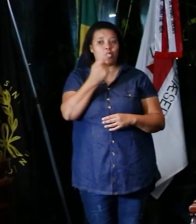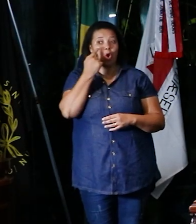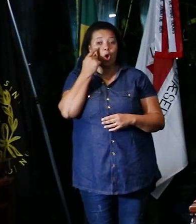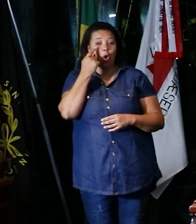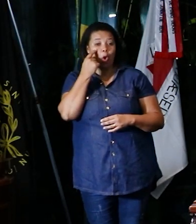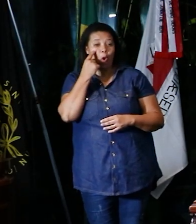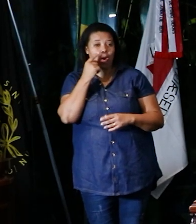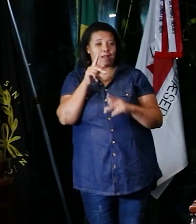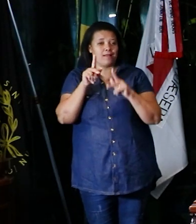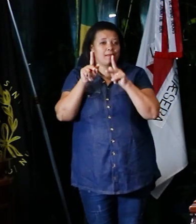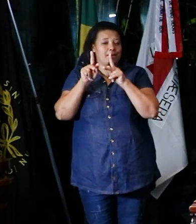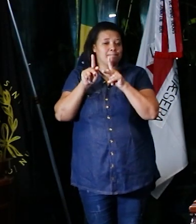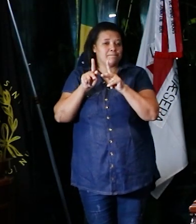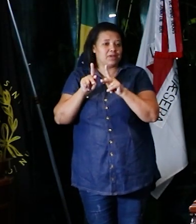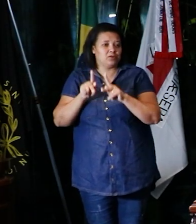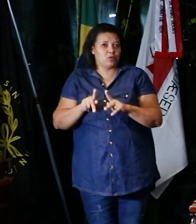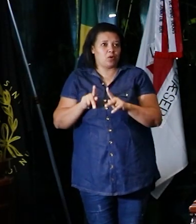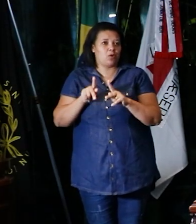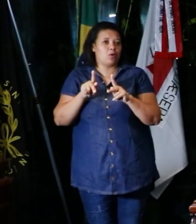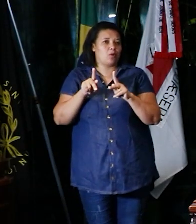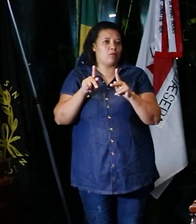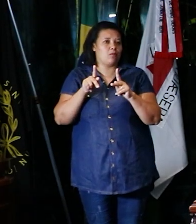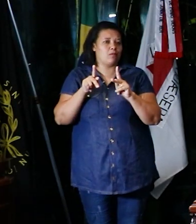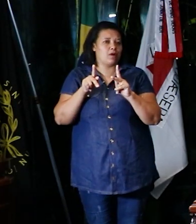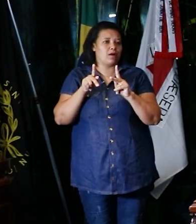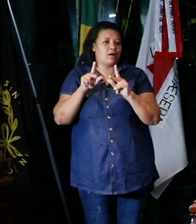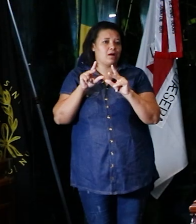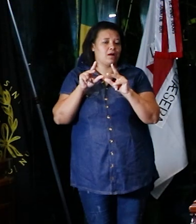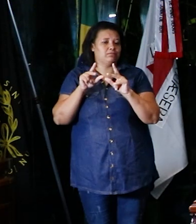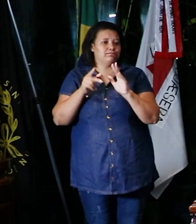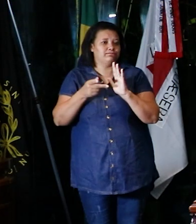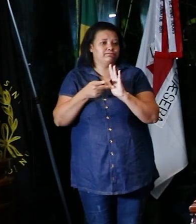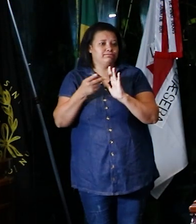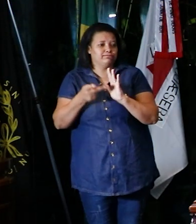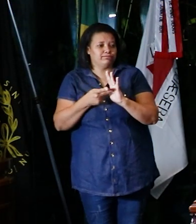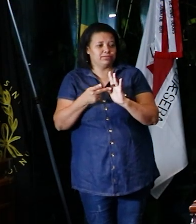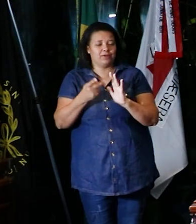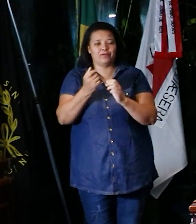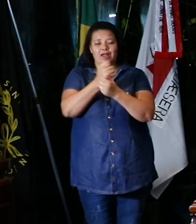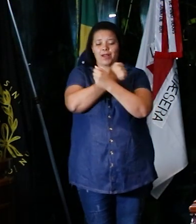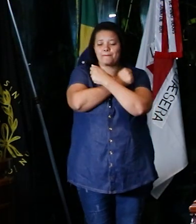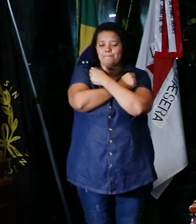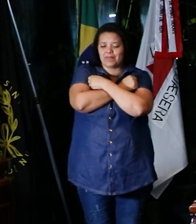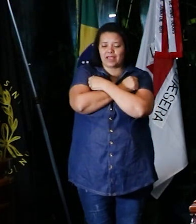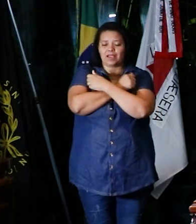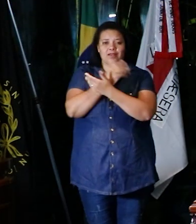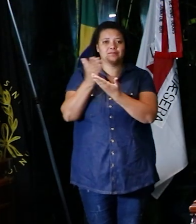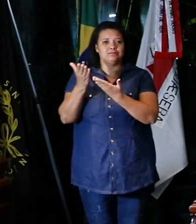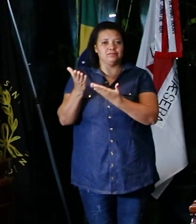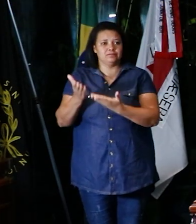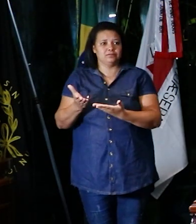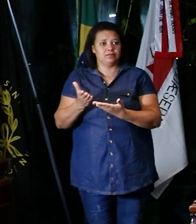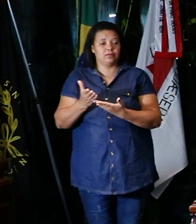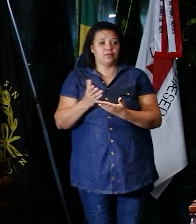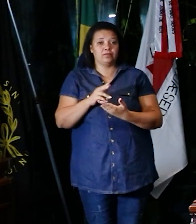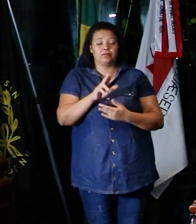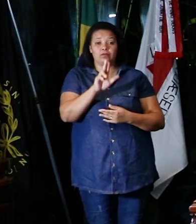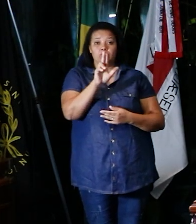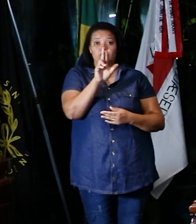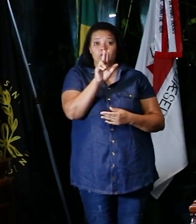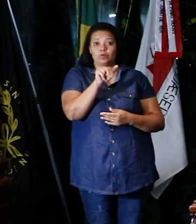aqui uma pessoa, um grande abraço para ela e tal.